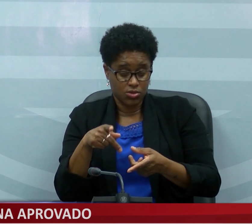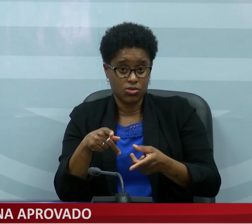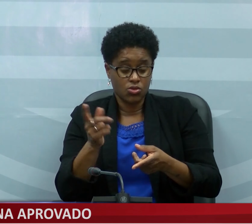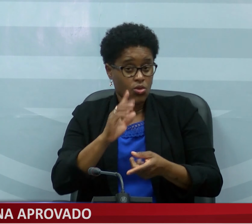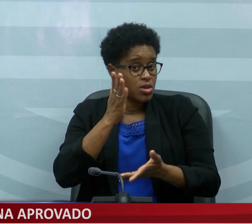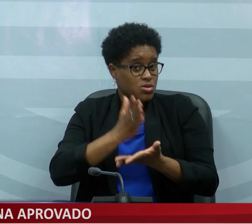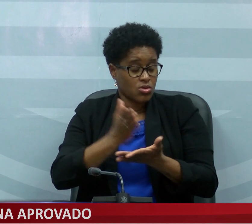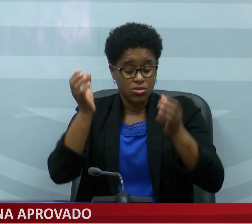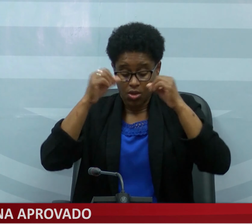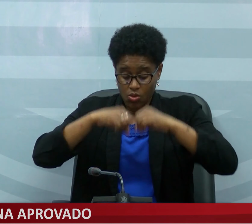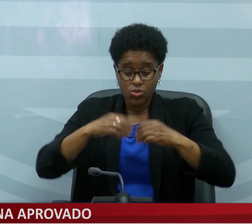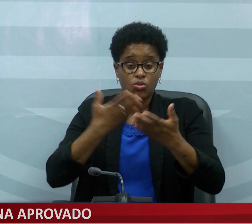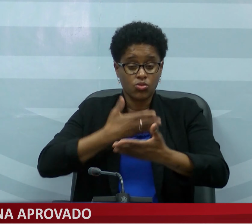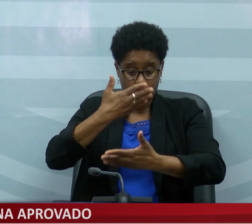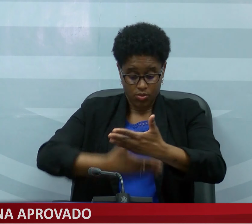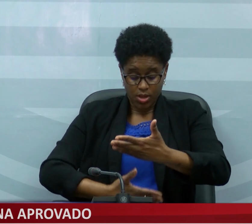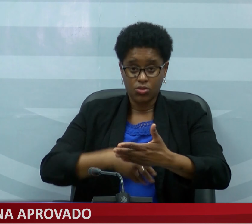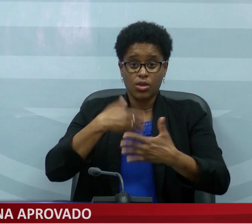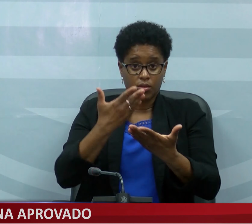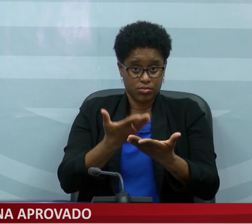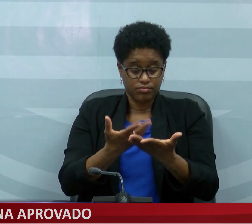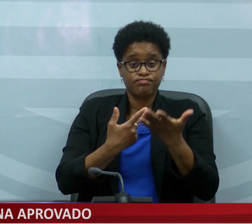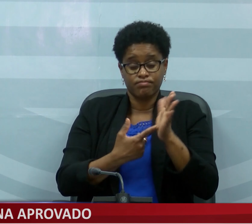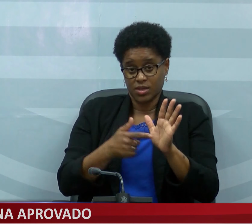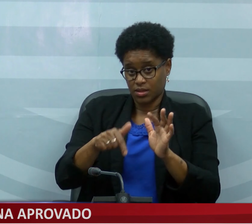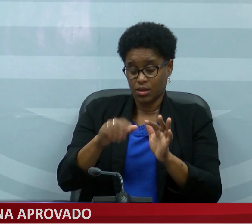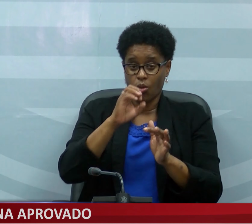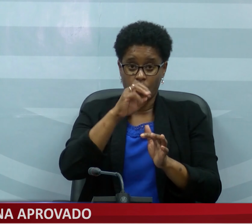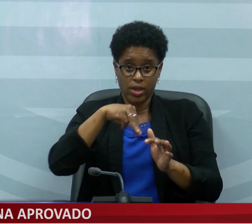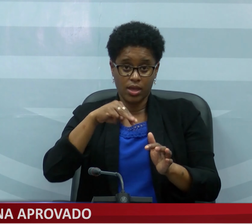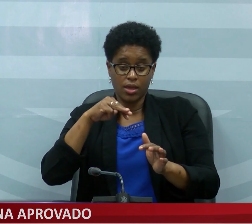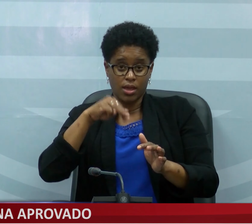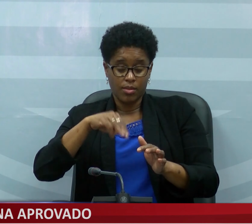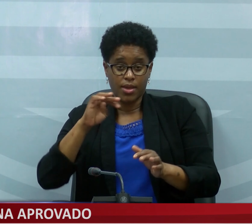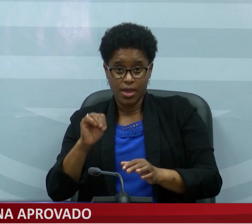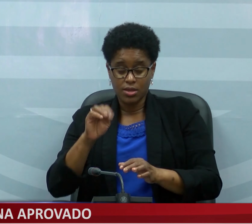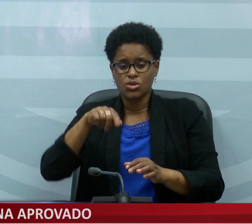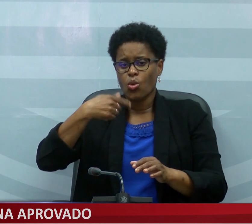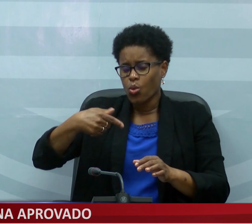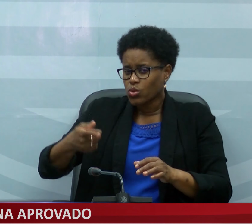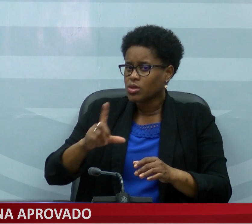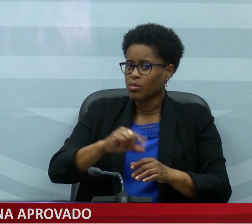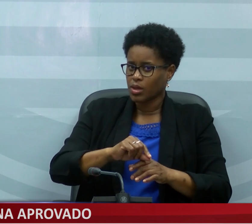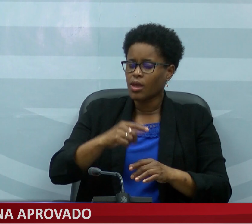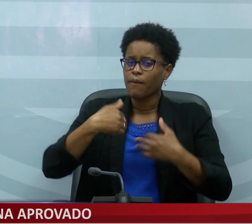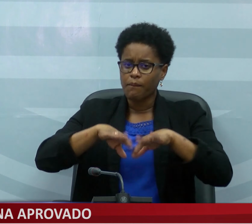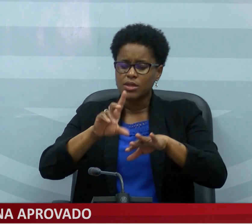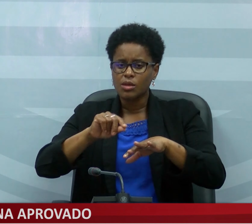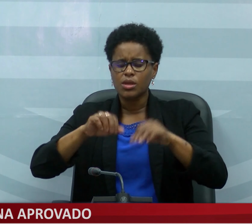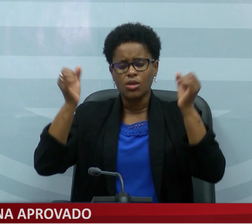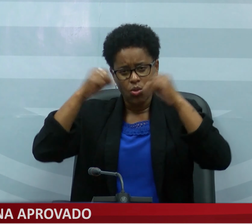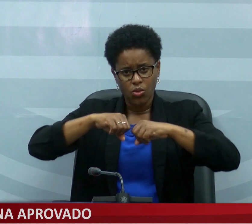de acordo com os documentos de referência que nós temos não RS de outros Mas também de acordo com a situação